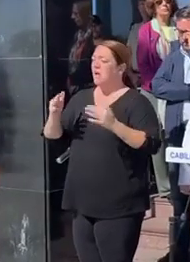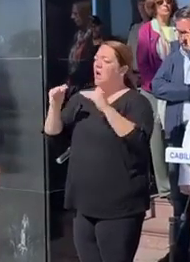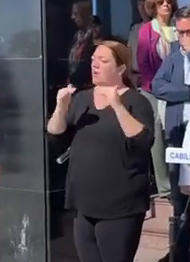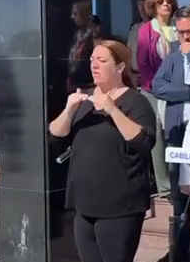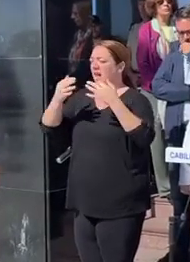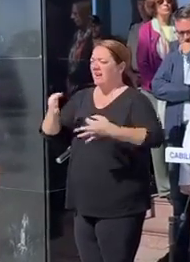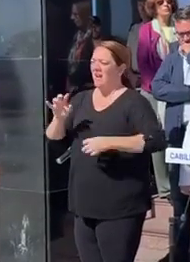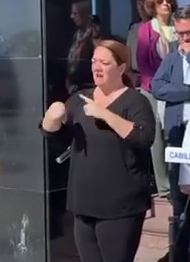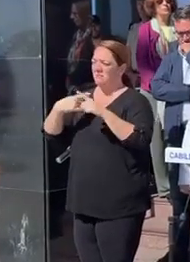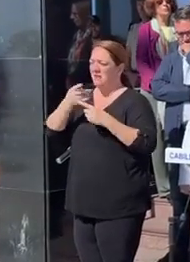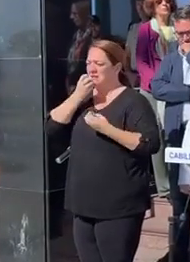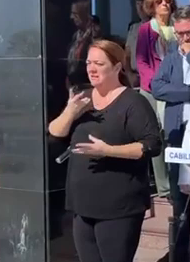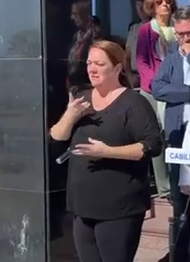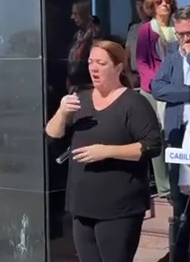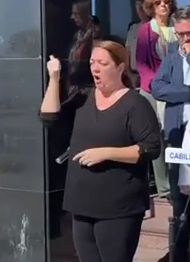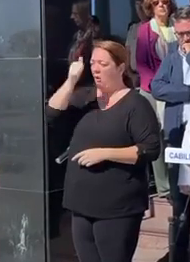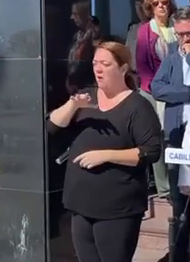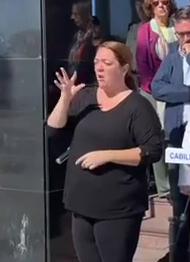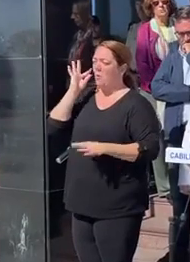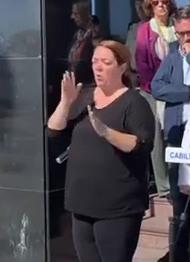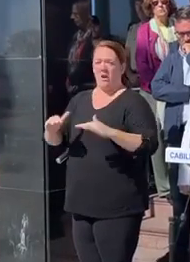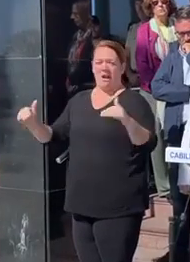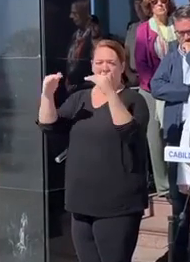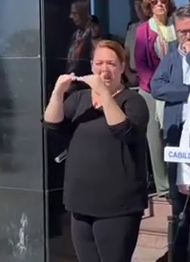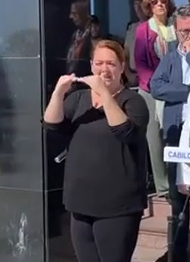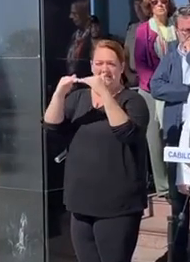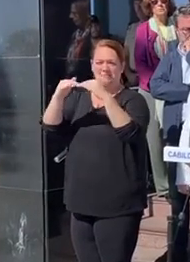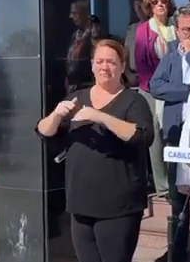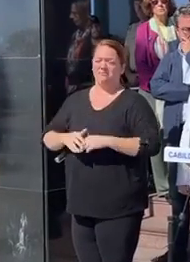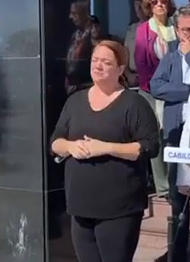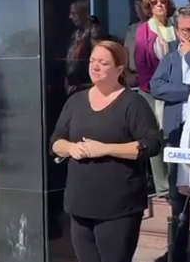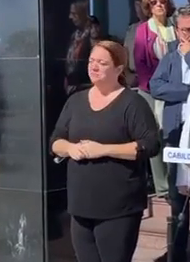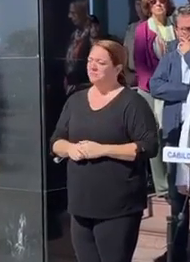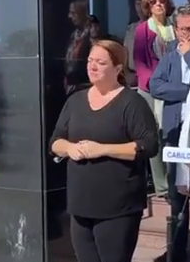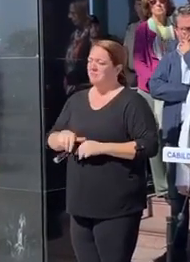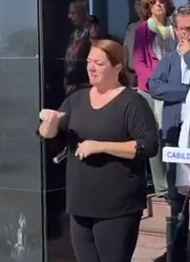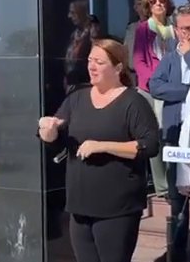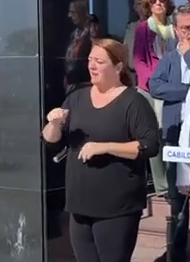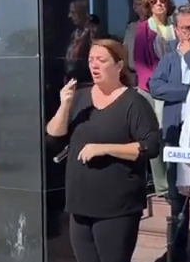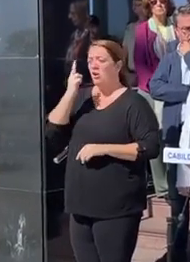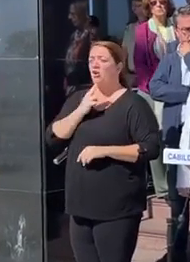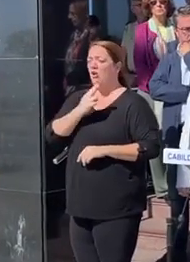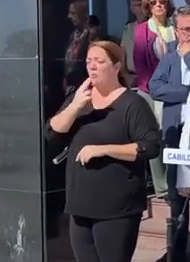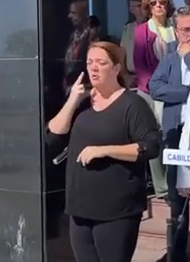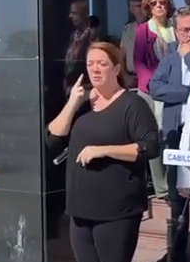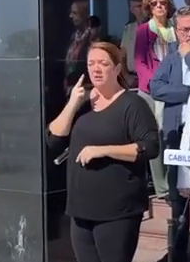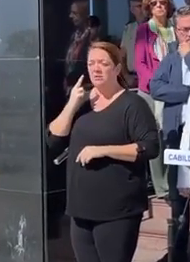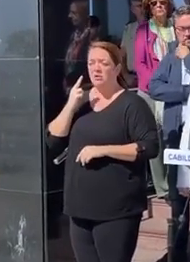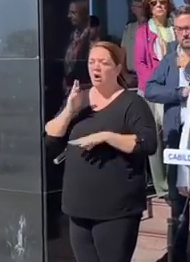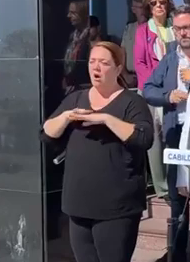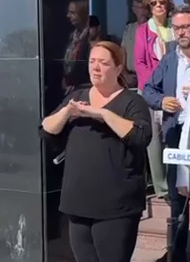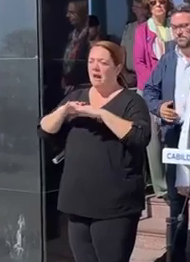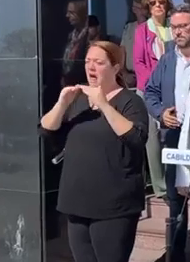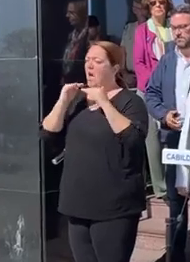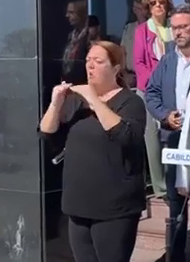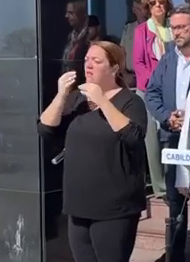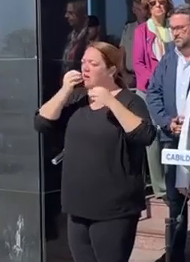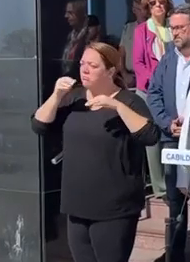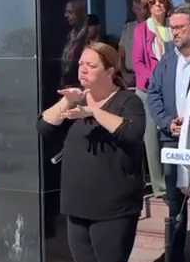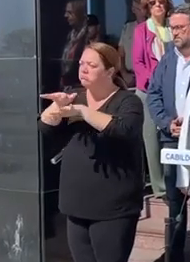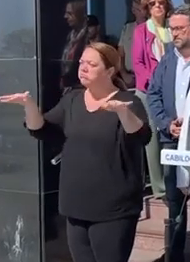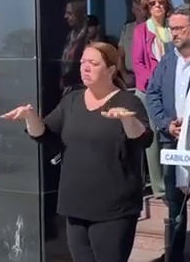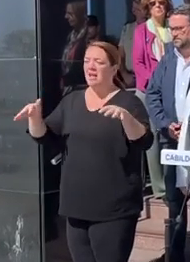y efectiva entre hombres y mujeres. Este compromiso para sembrar igualdad